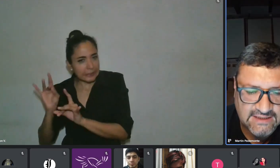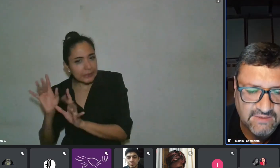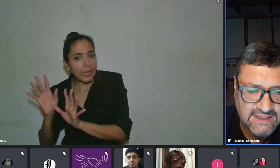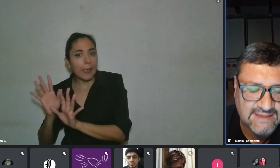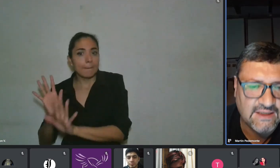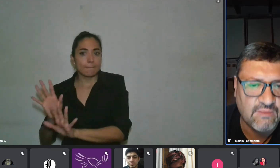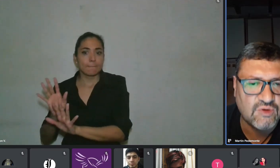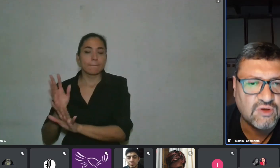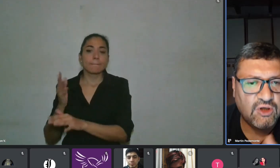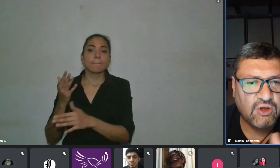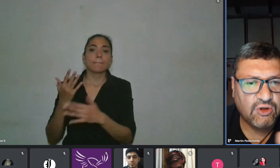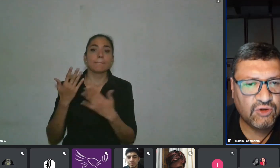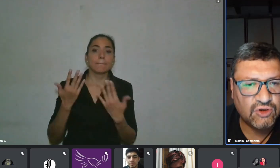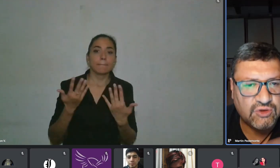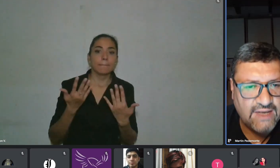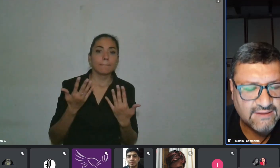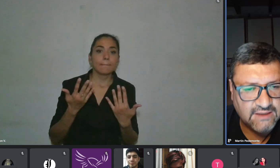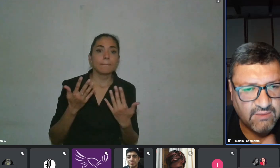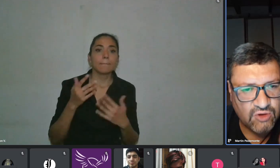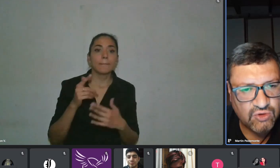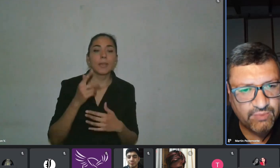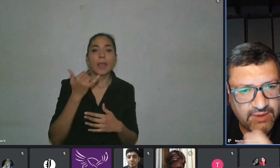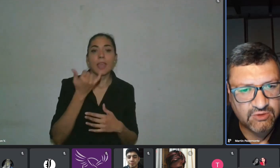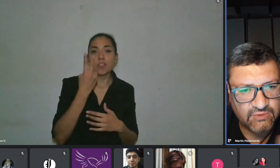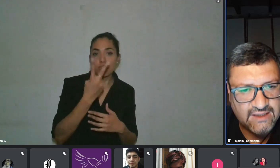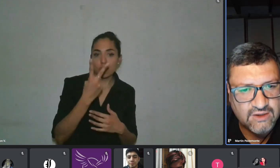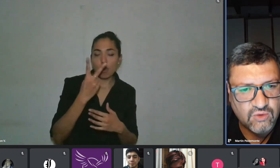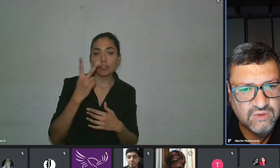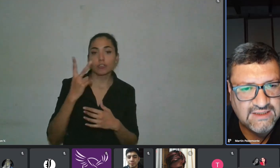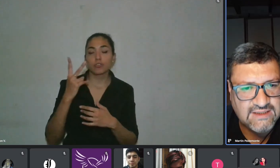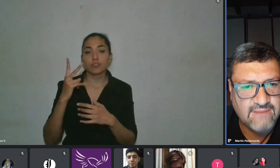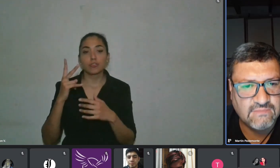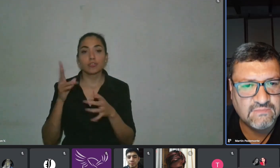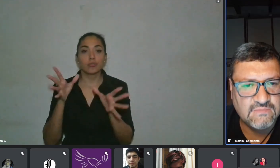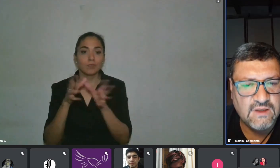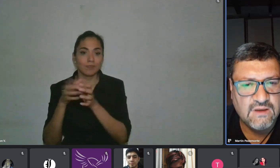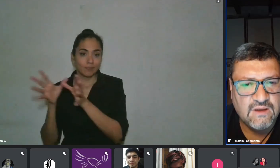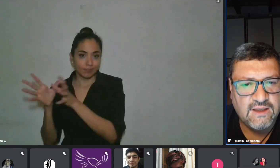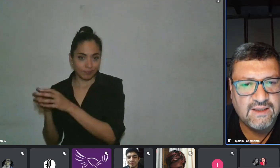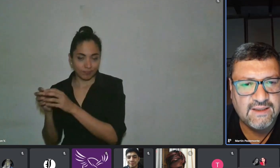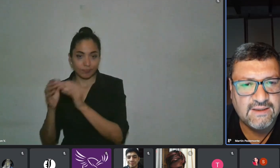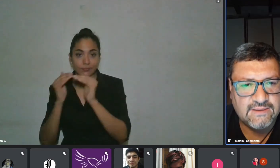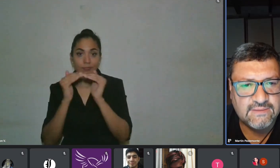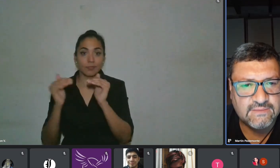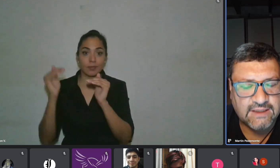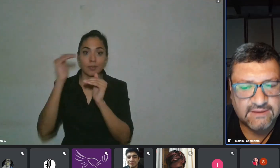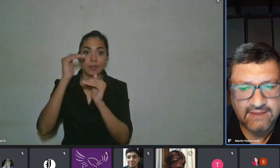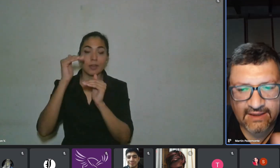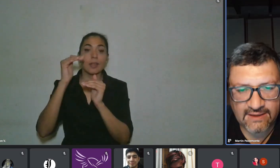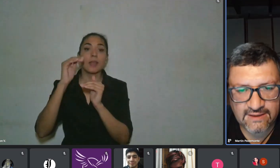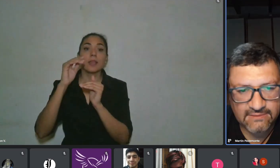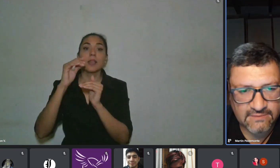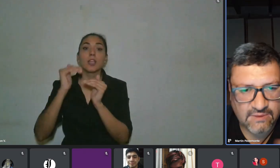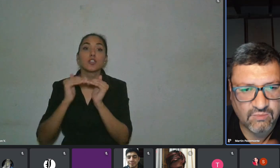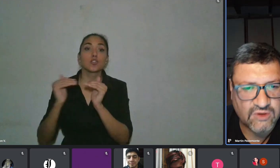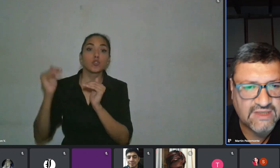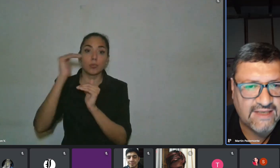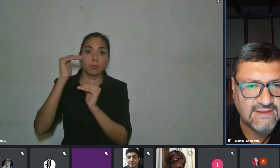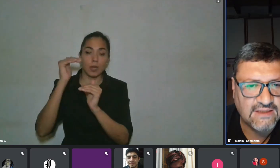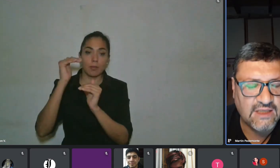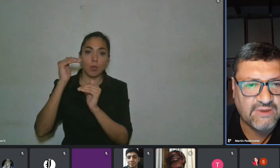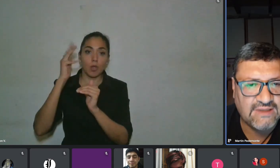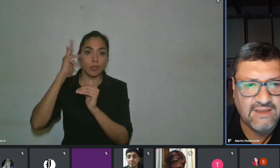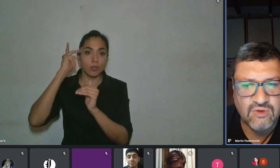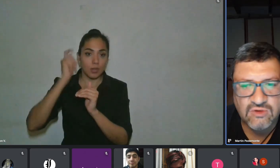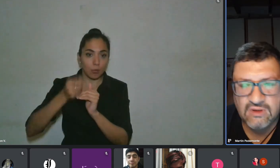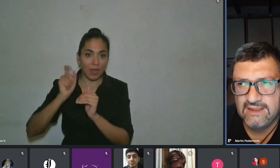llegar a servir es que tenemos 2 tribunales. Tenemos el Supremo Tribunal de Justicia, que está en Buenos Aires,